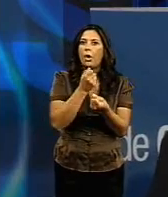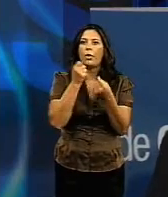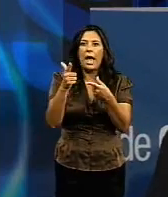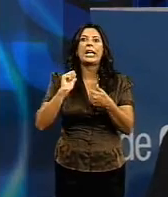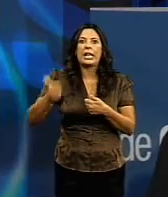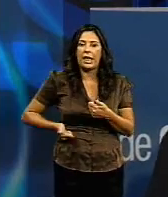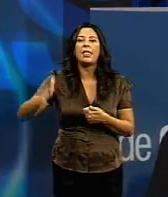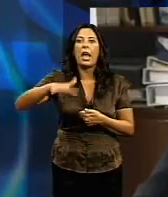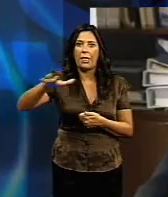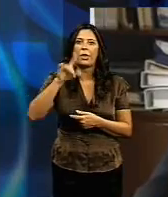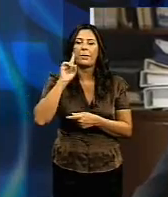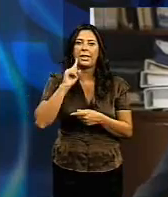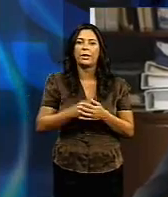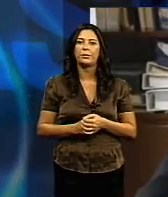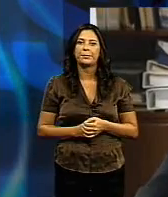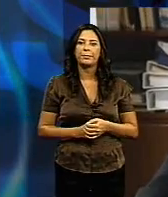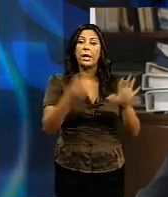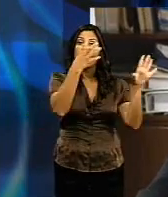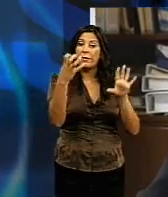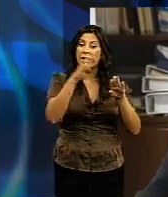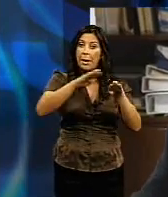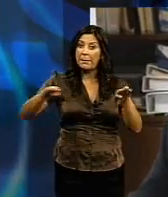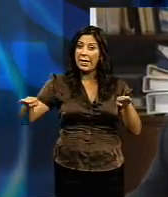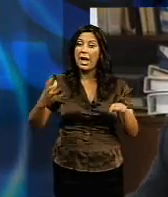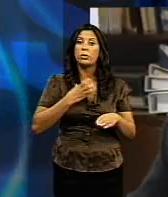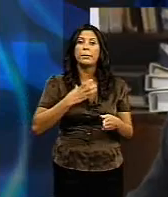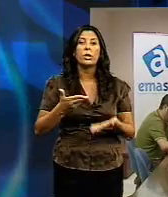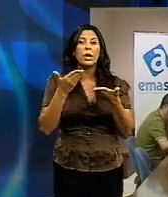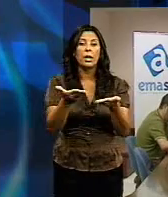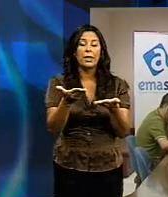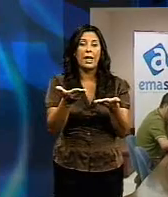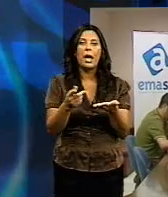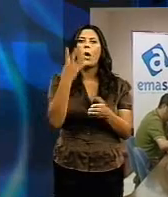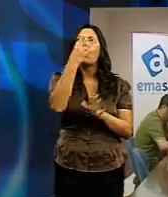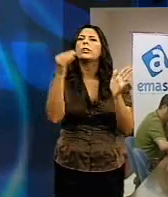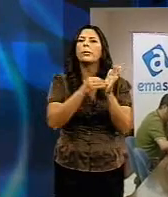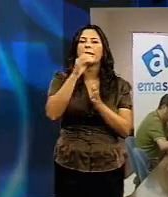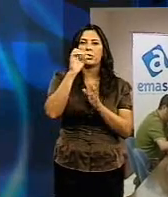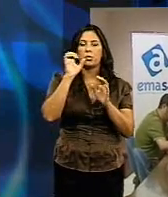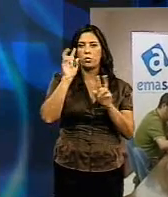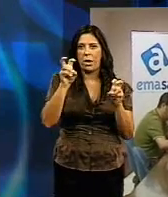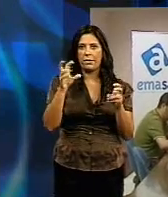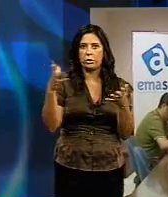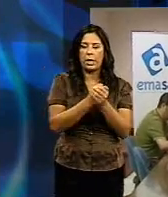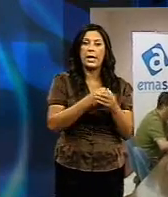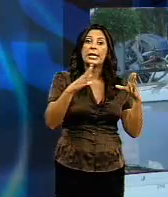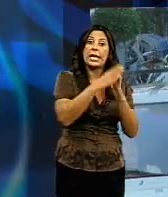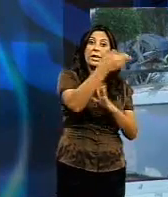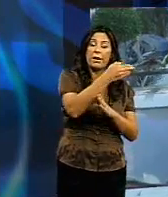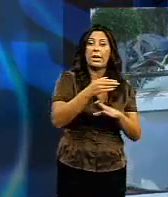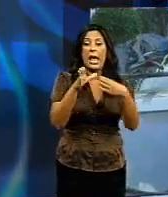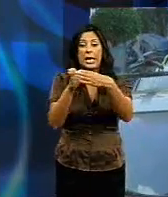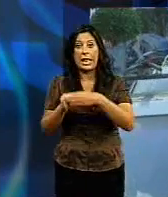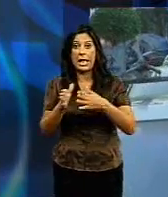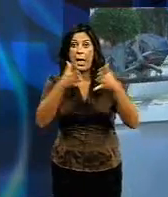riqueza al barrio del Mentidero. Con estas 900 plazas, el Ayuntamiento de Cádiz aporta 4.000 nuevas entre Santa Bárbara, la ampliación de Canalejas y el